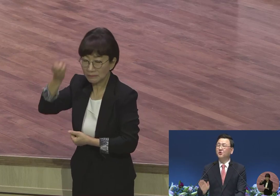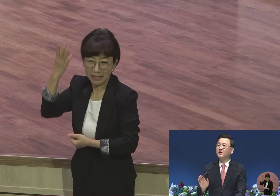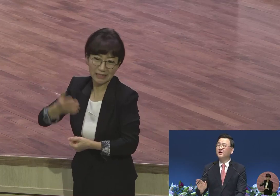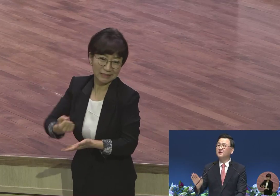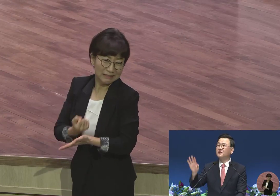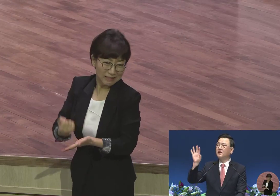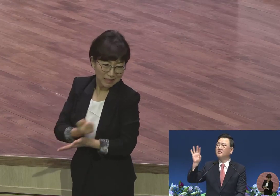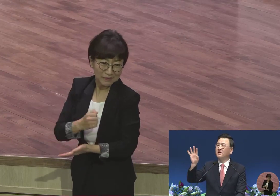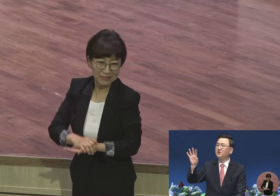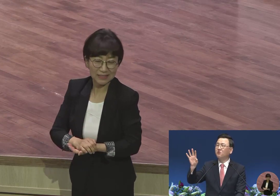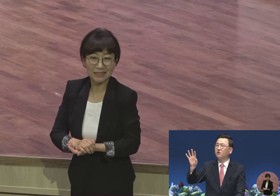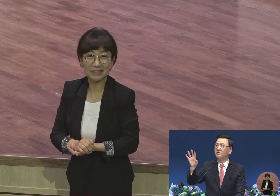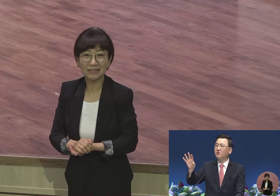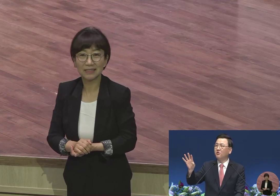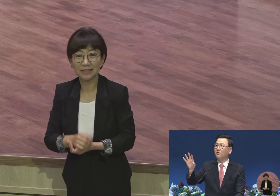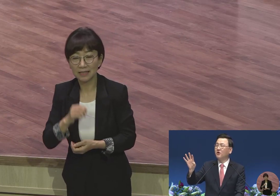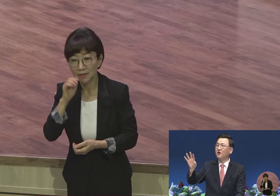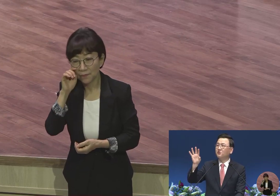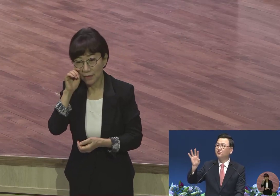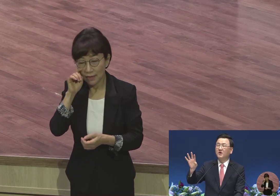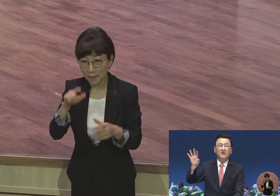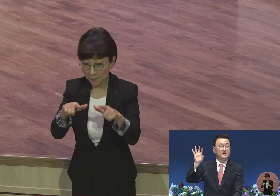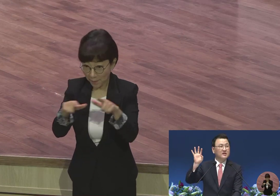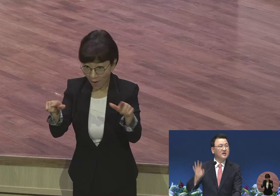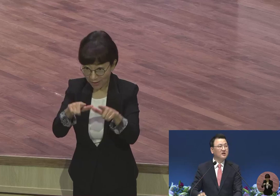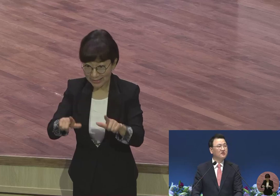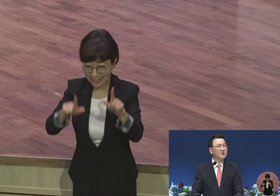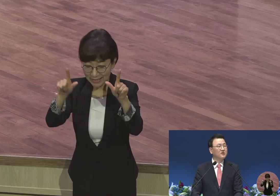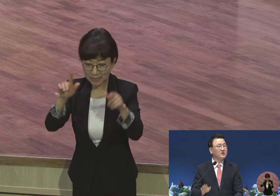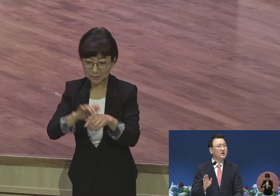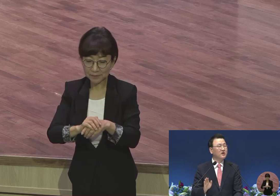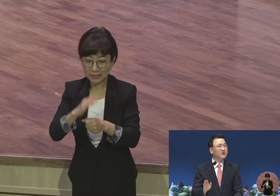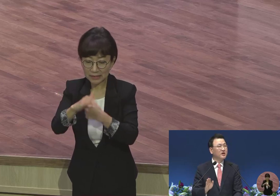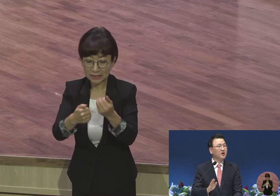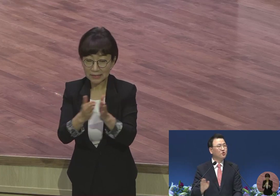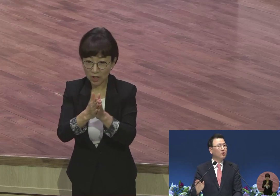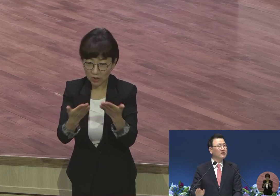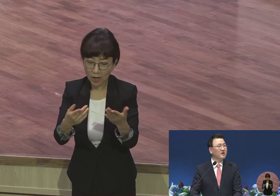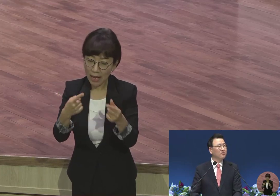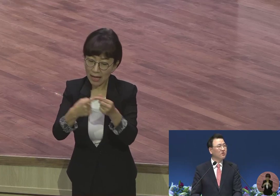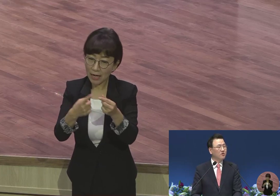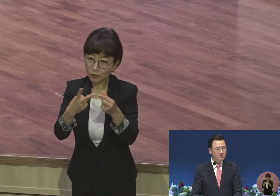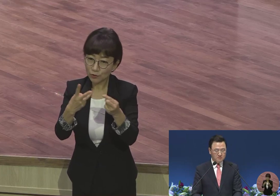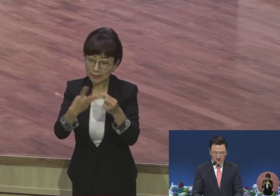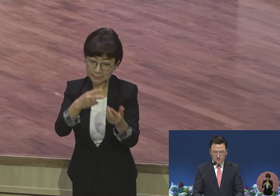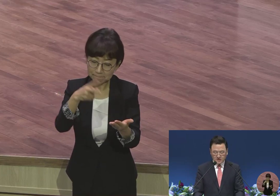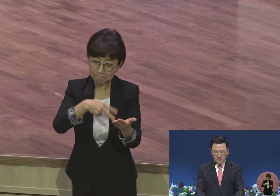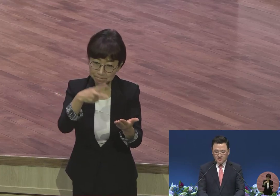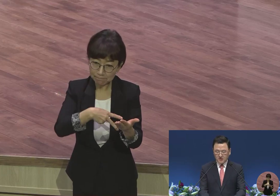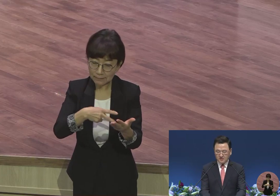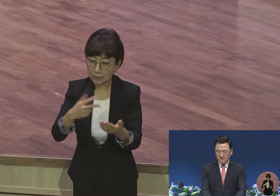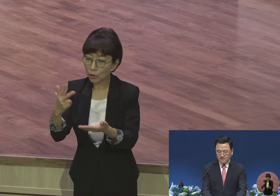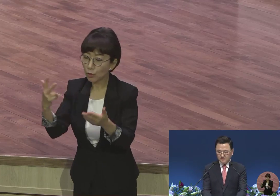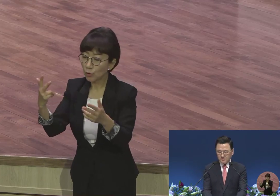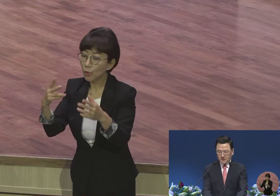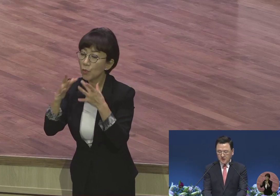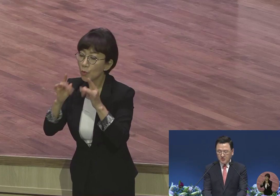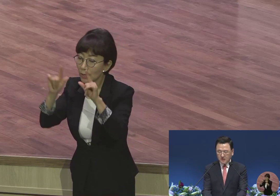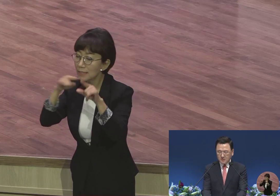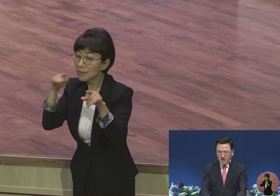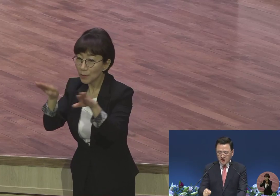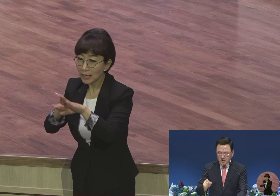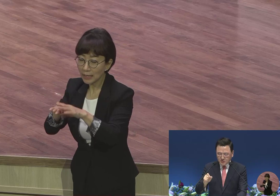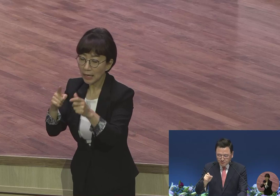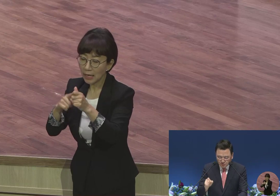말씀하시기를 평일에 3장 성경 읽고 주말에 4장 읽으면 1년에 일동한다고 말씀하셨습니다.